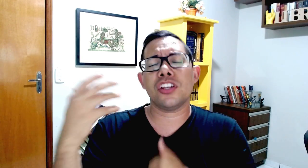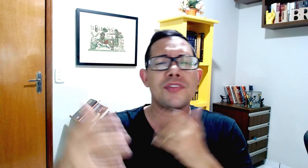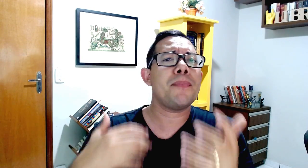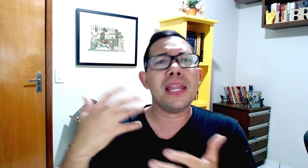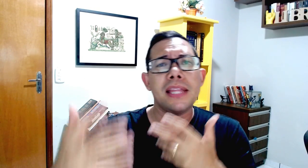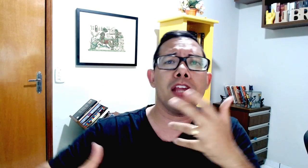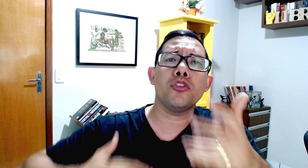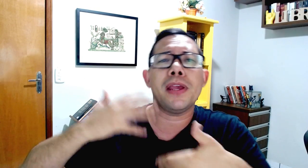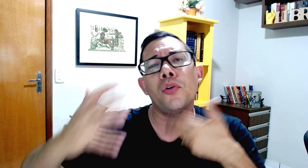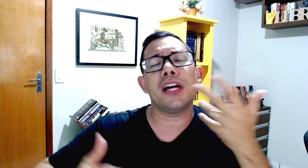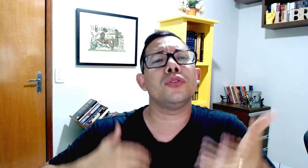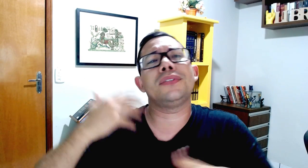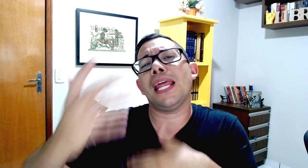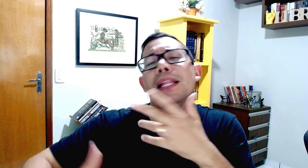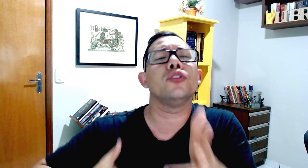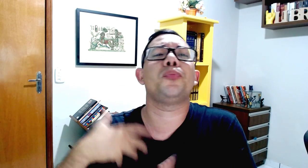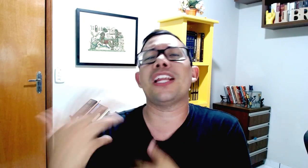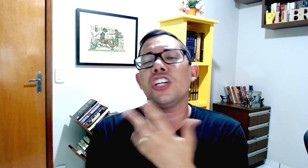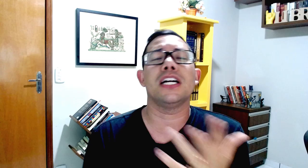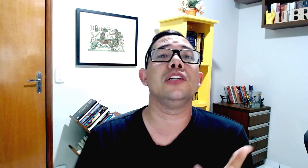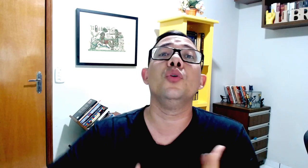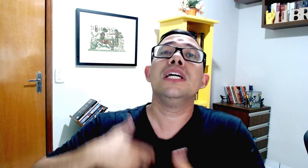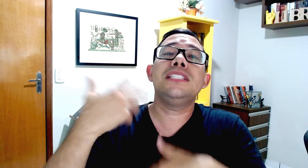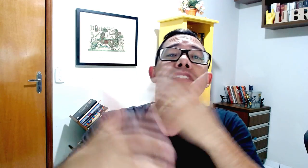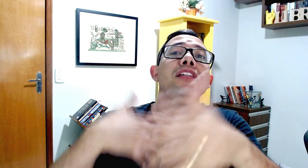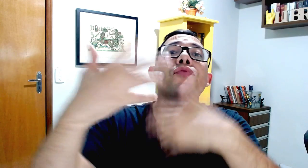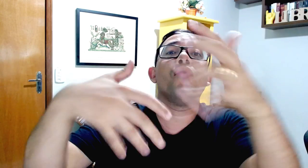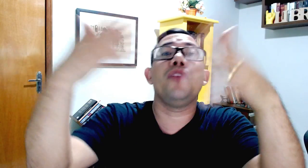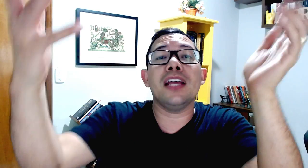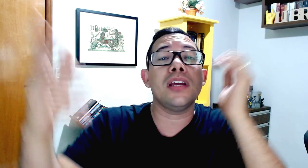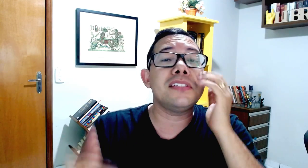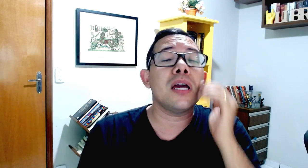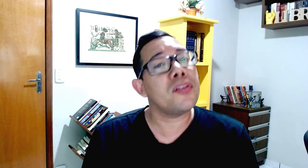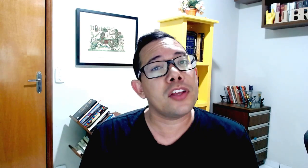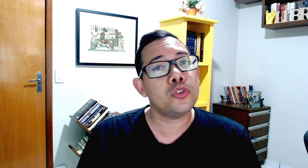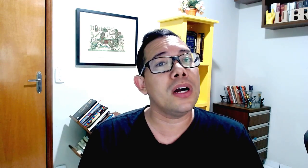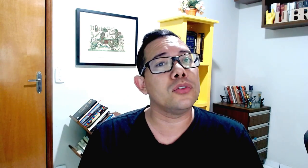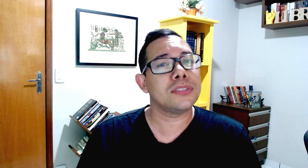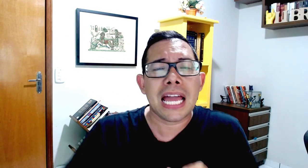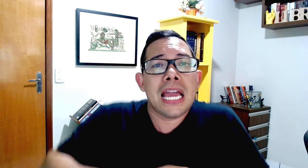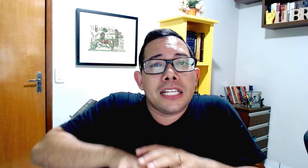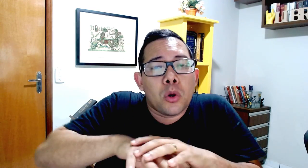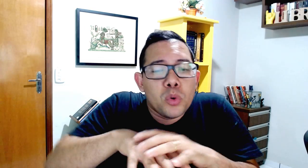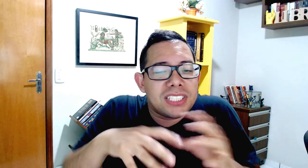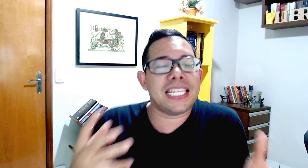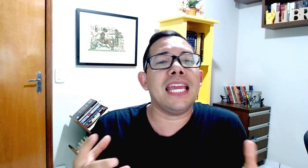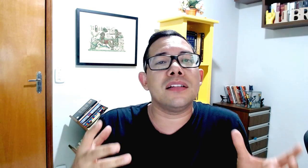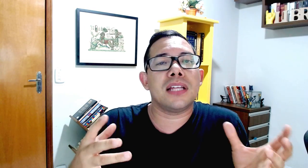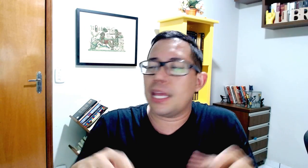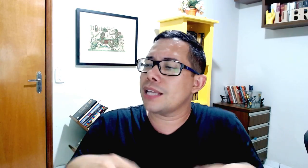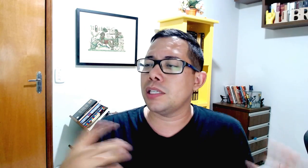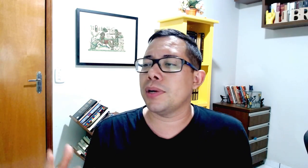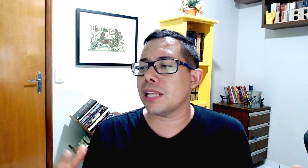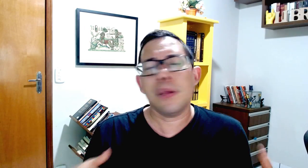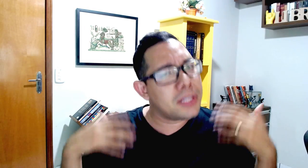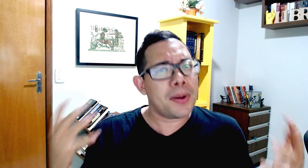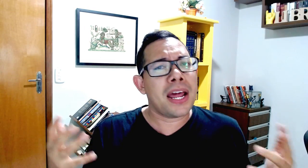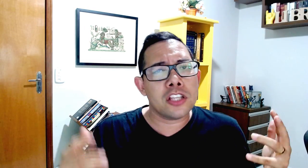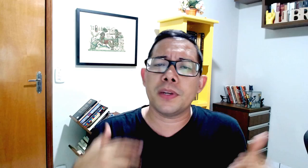errado a gente vai aprendendo melhorando treinando praticando se desenvolvendo e se aperfeiçoando tá então o Esquenta né a semana daí vai para